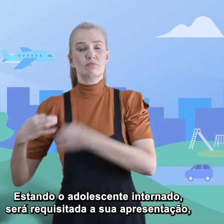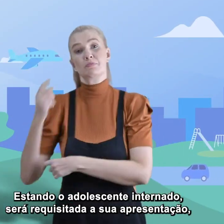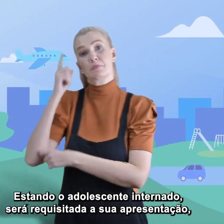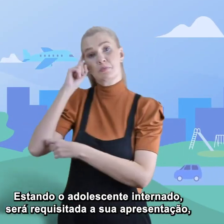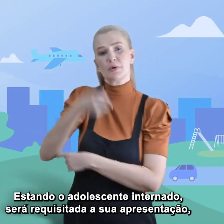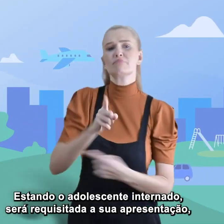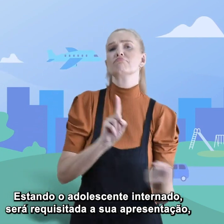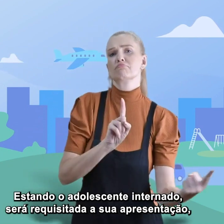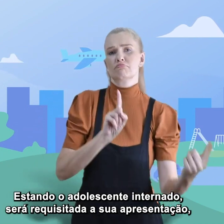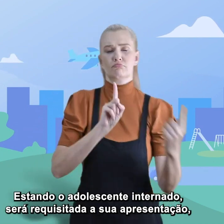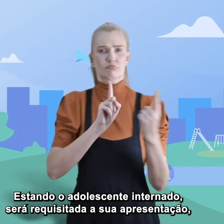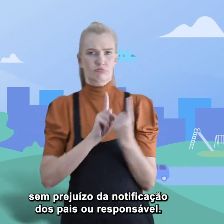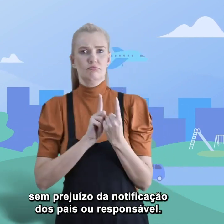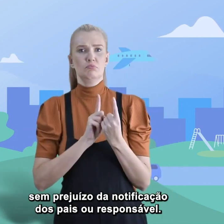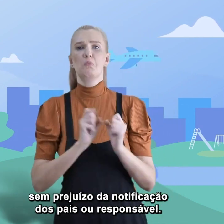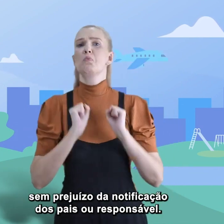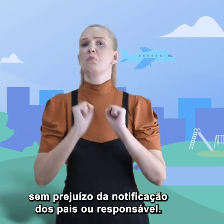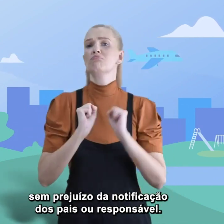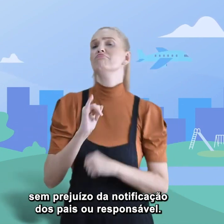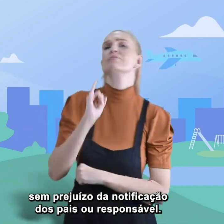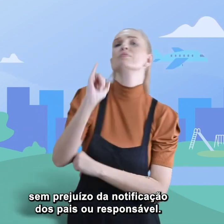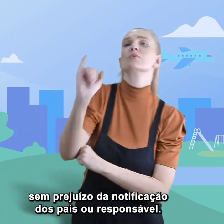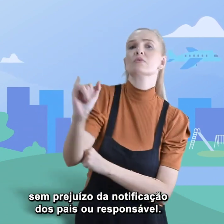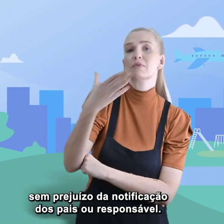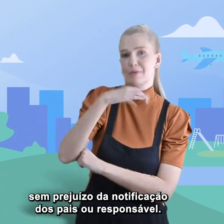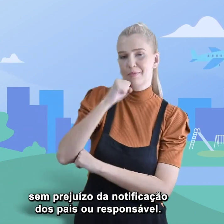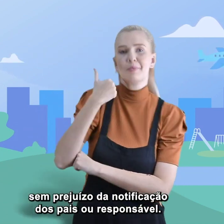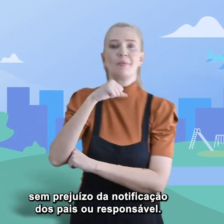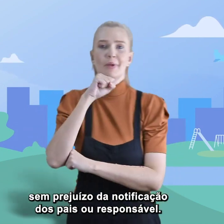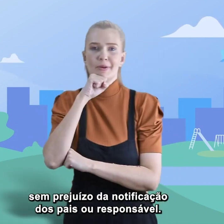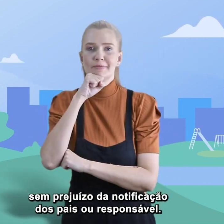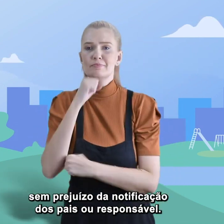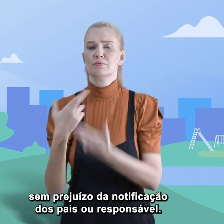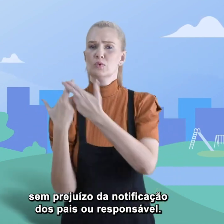sua apresentação, sem prejuízo da notificação dos pais ou responsável.